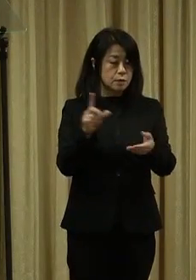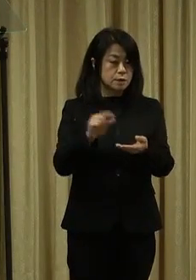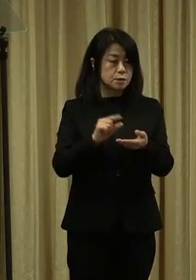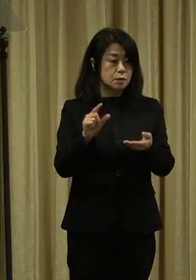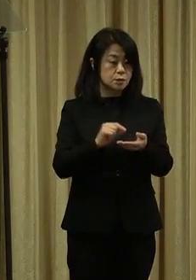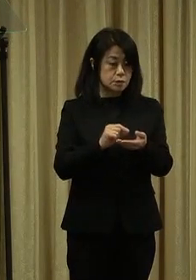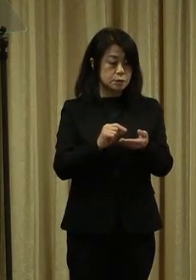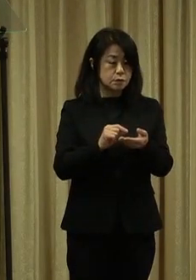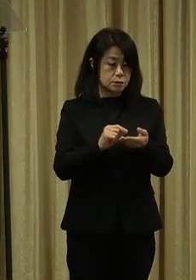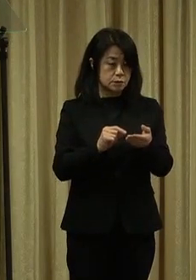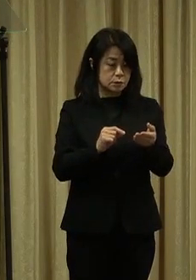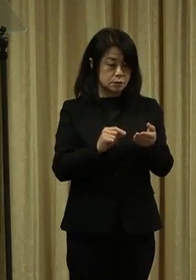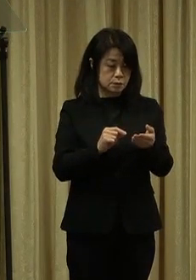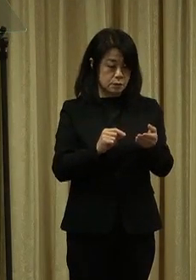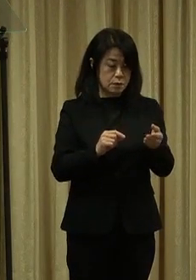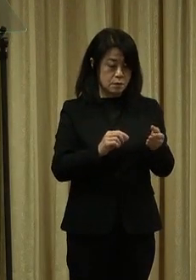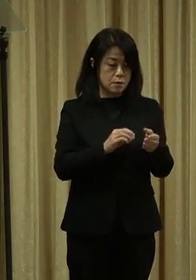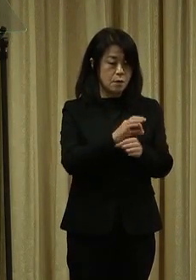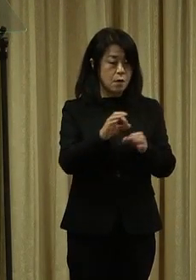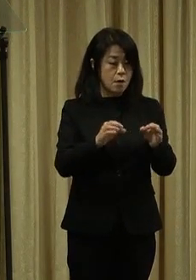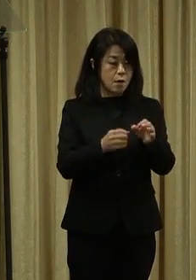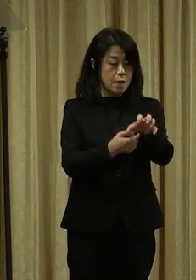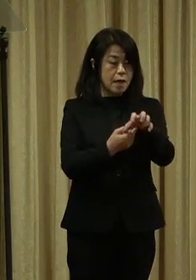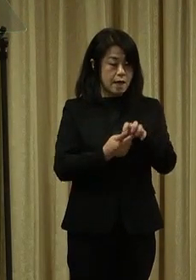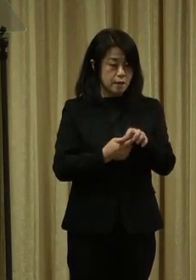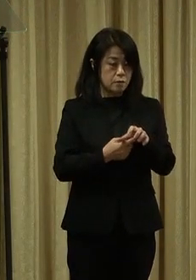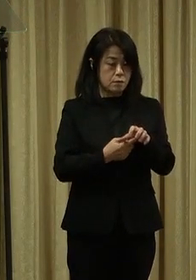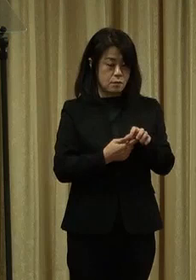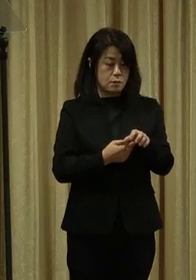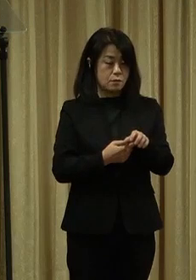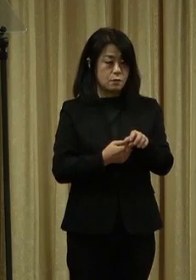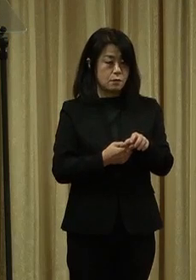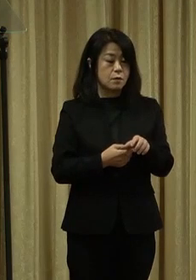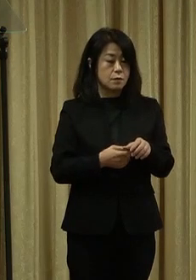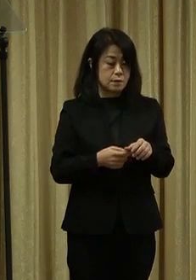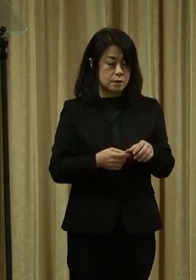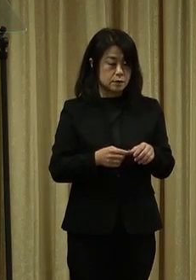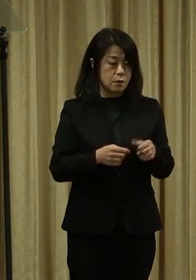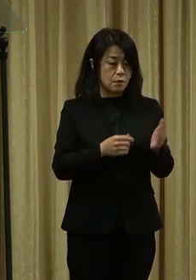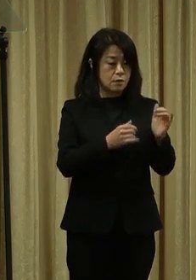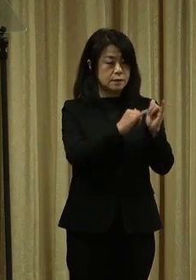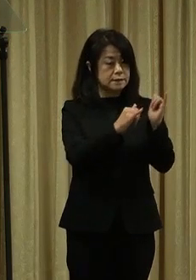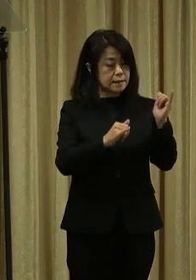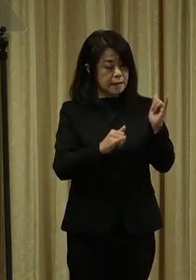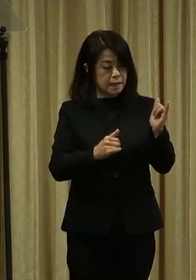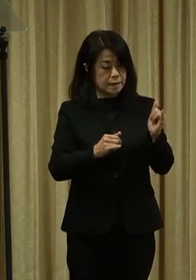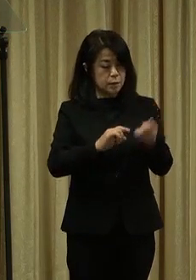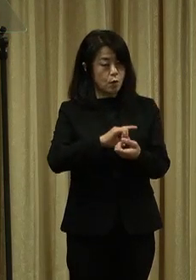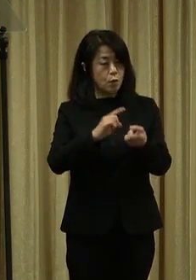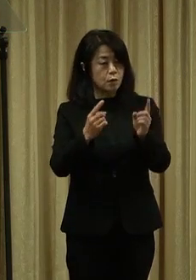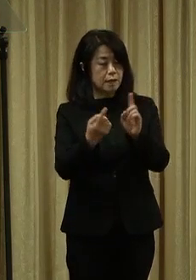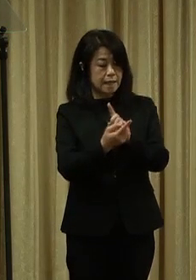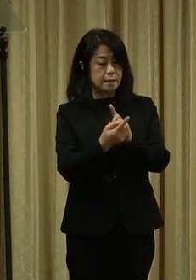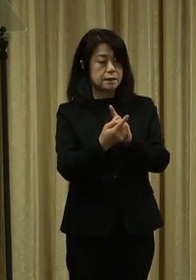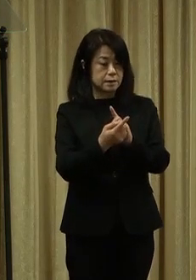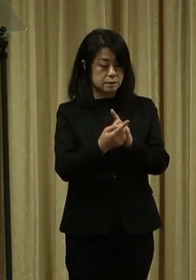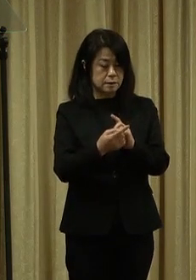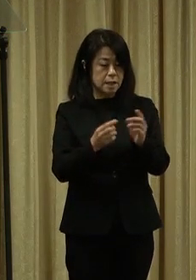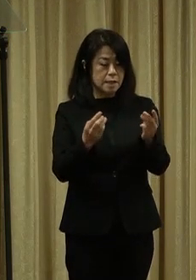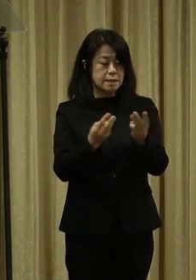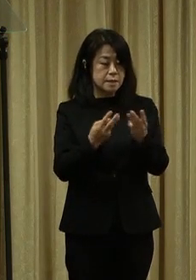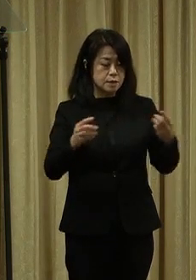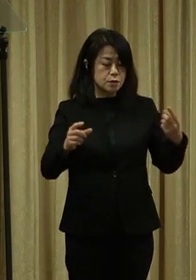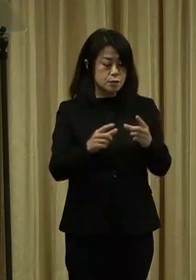営農環境整備への支援のほか、集落営農組織における世代交代や少人数大規模経営などに向